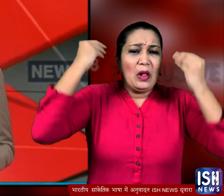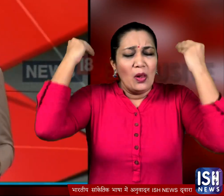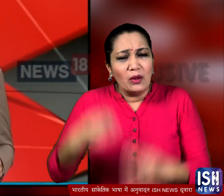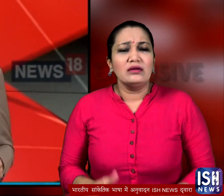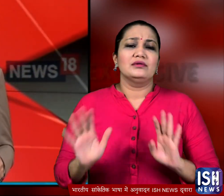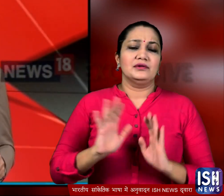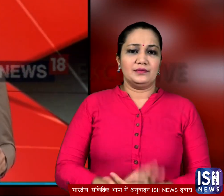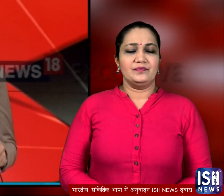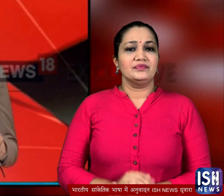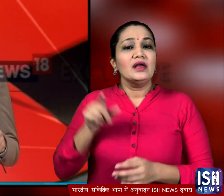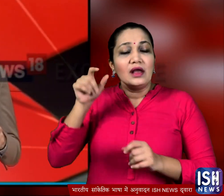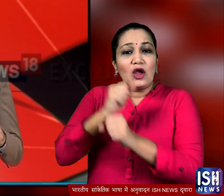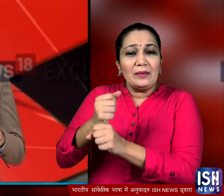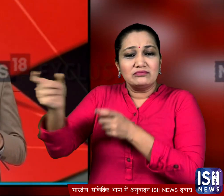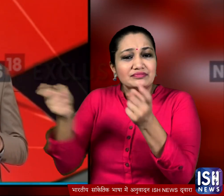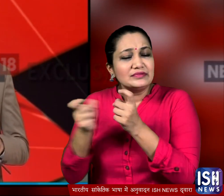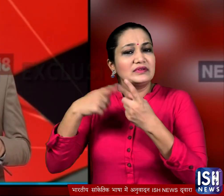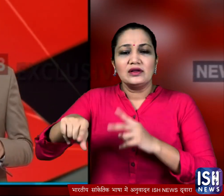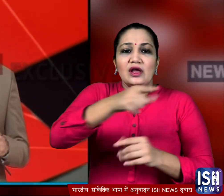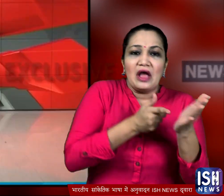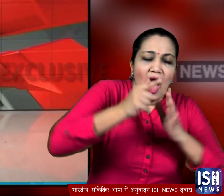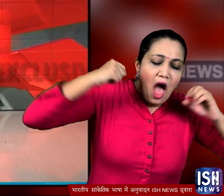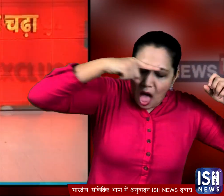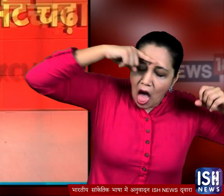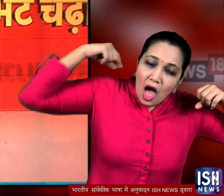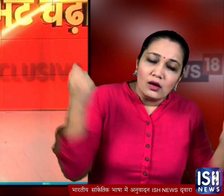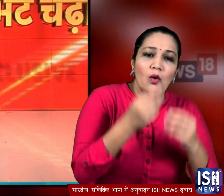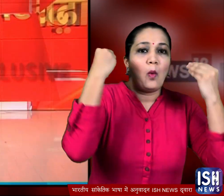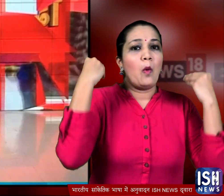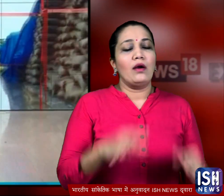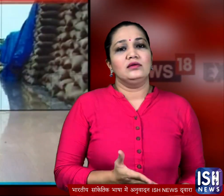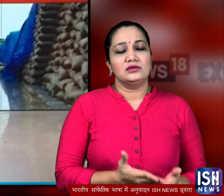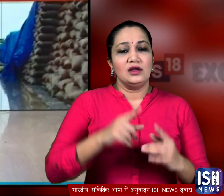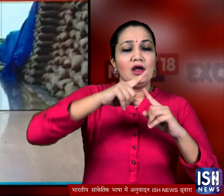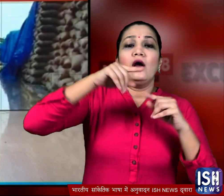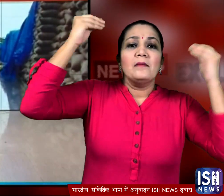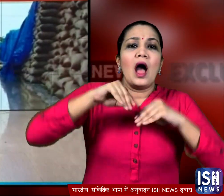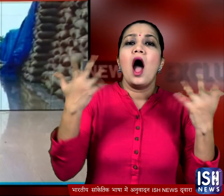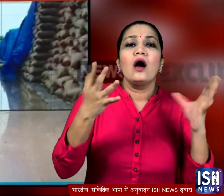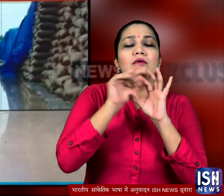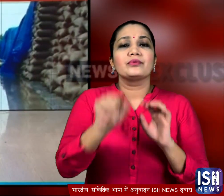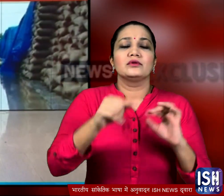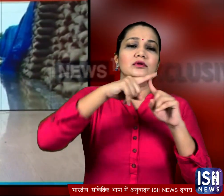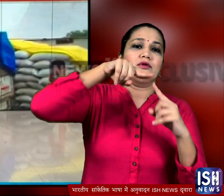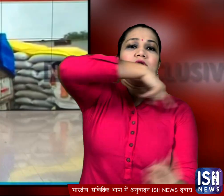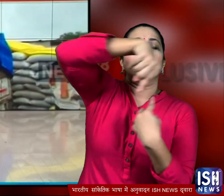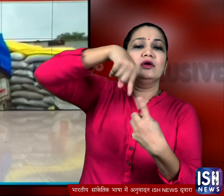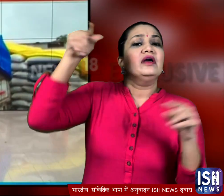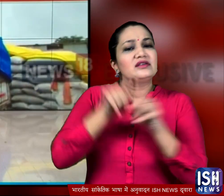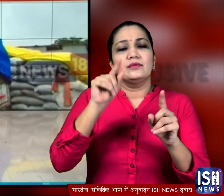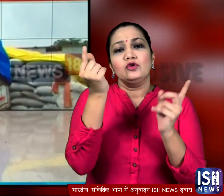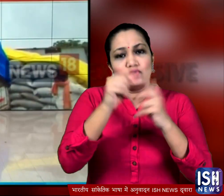मिली, जहां प्रशासन की लापरवाही ने किसानों की मेहनत पर पानी फेर दिया। ये बारिश टाउटे तूफान की वजह से हुई और देश के कई राज्यों की